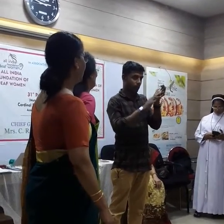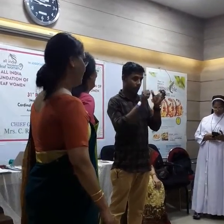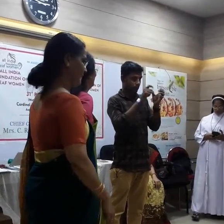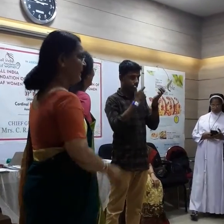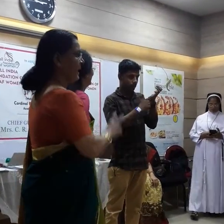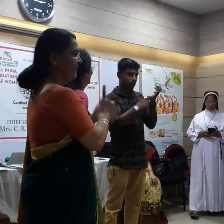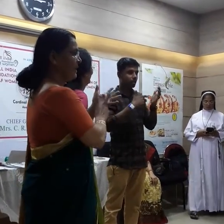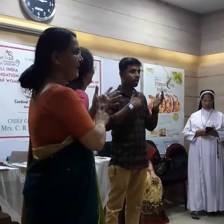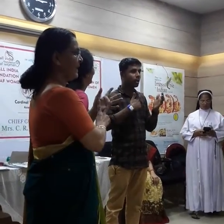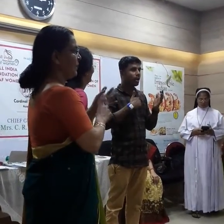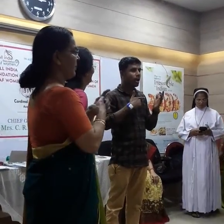വിപിൻ കുമാർ.